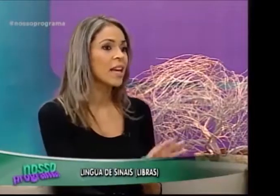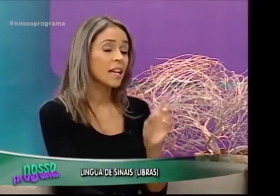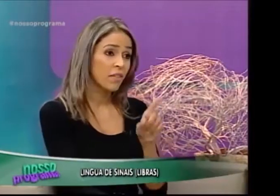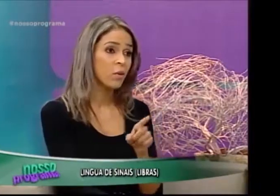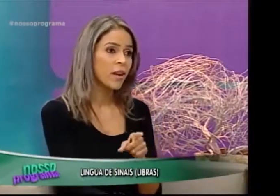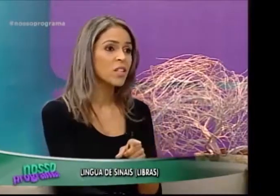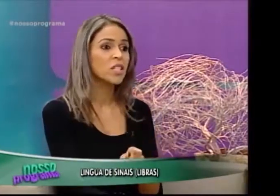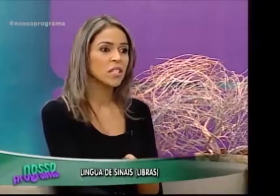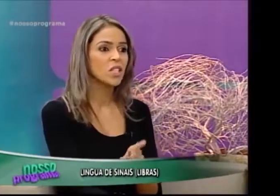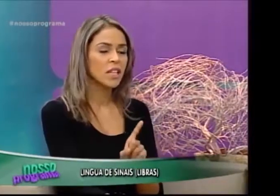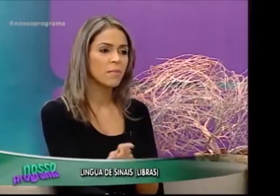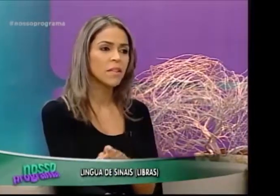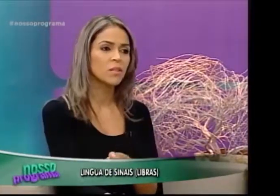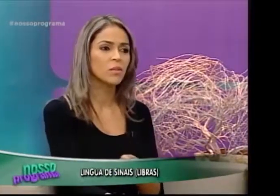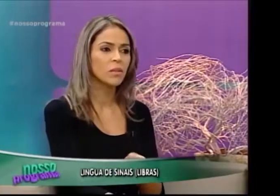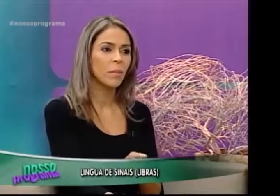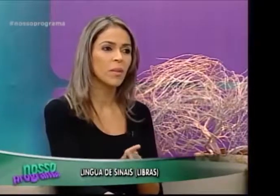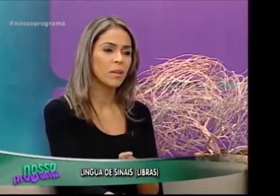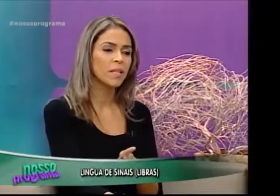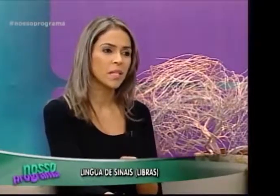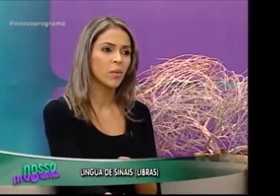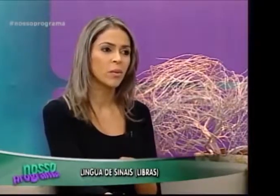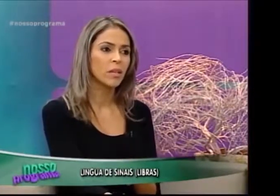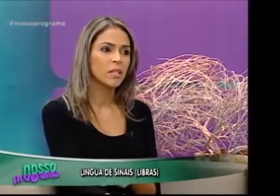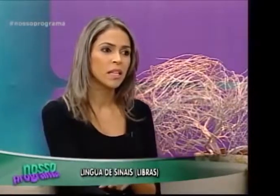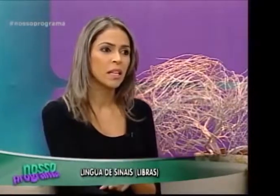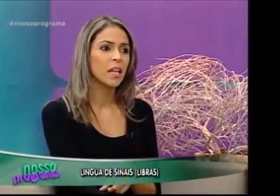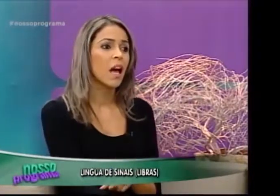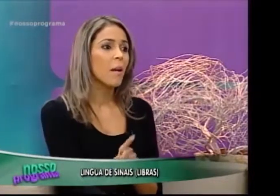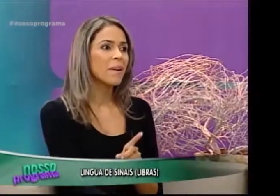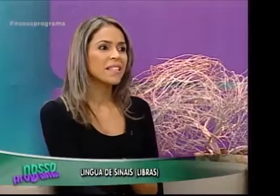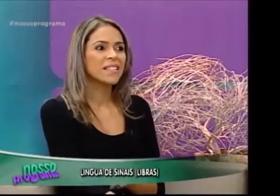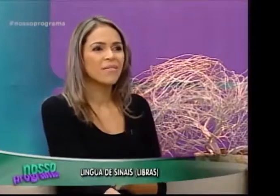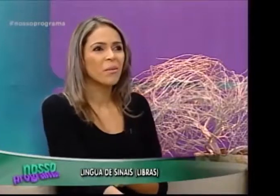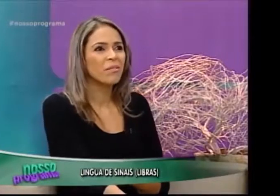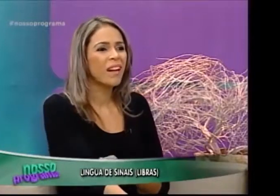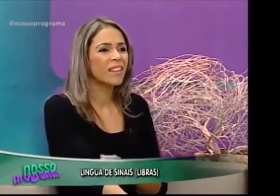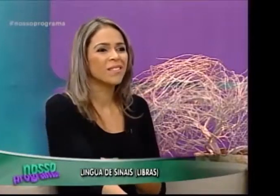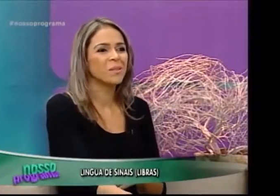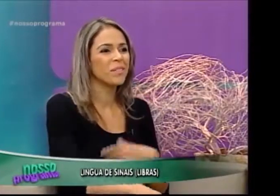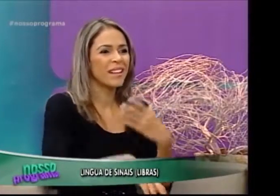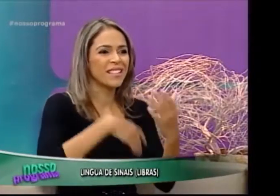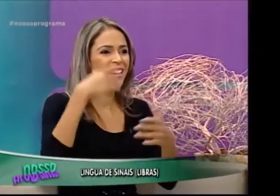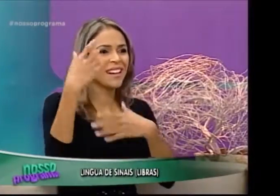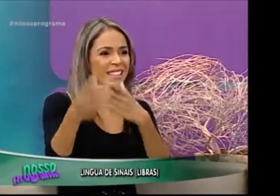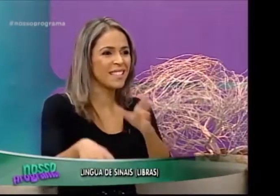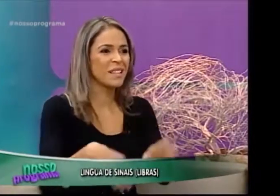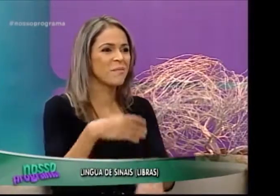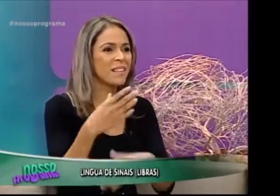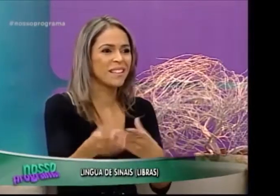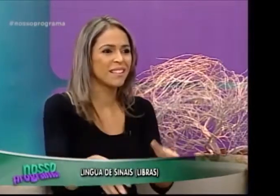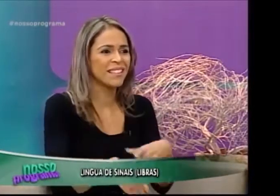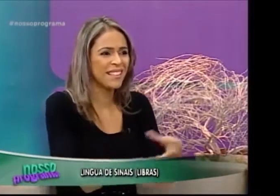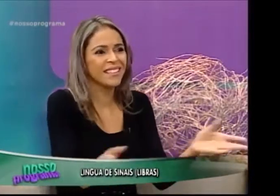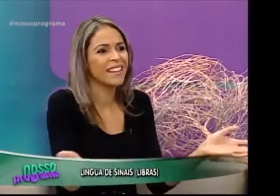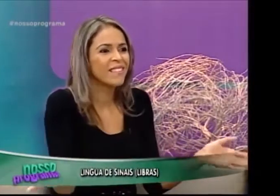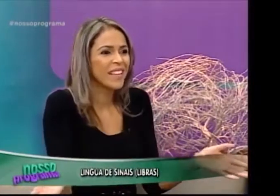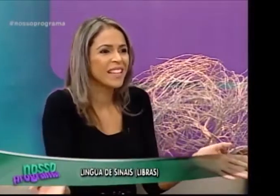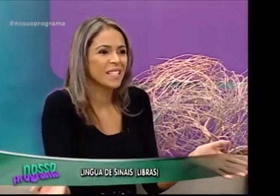Na faculdade existe Libras na programação. Sim. Mas assim, faculdade, quando o cara já está lá em cima, quem ele vai querer saber